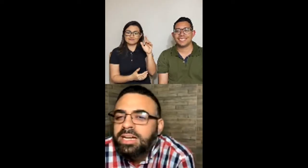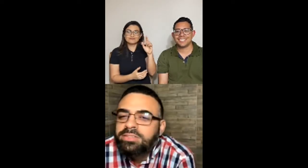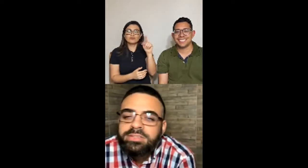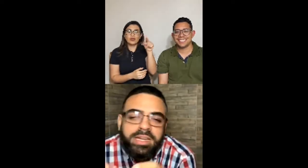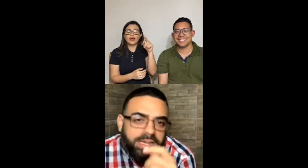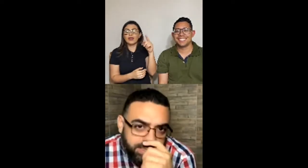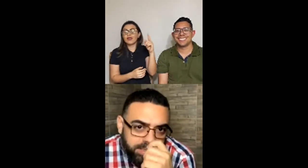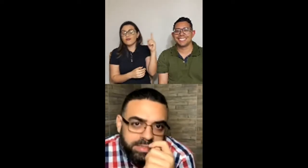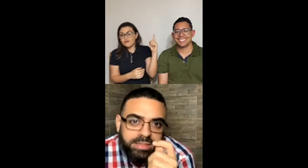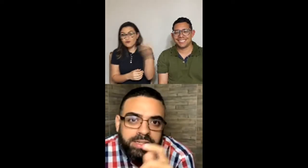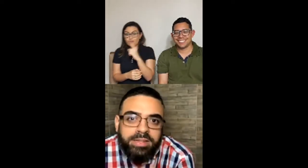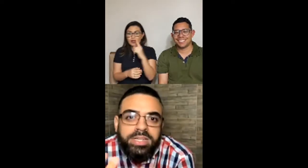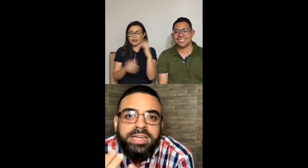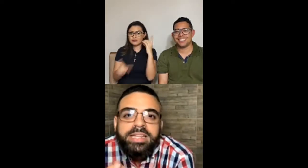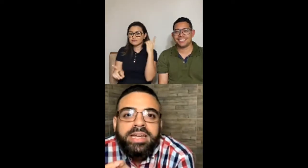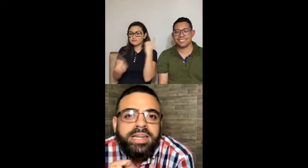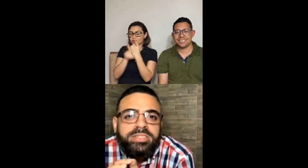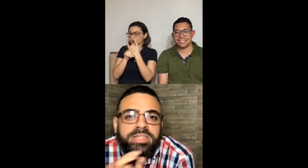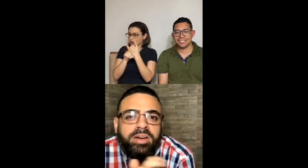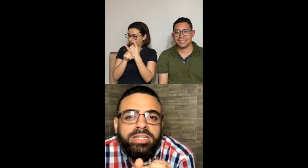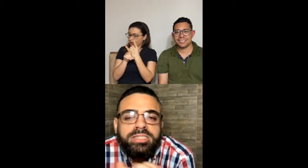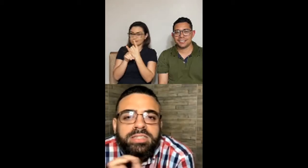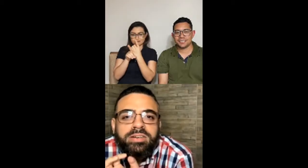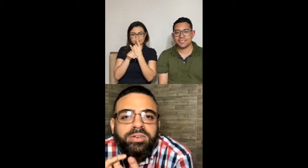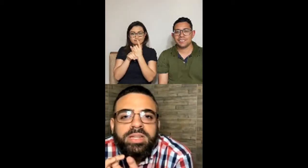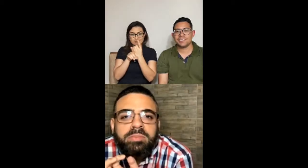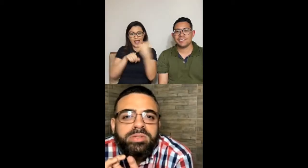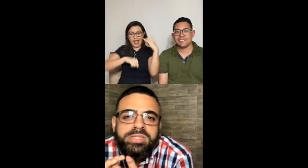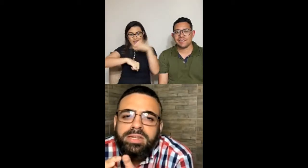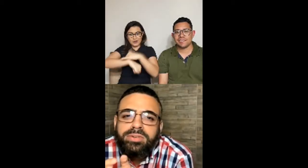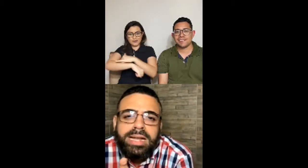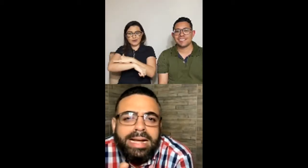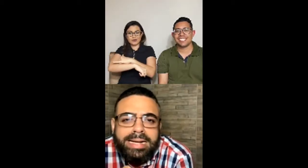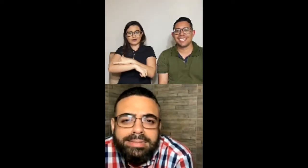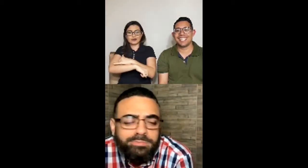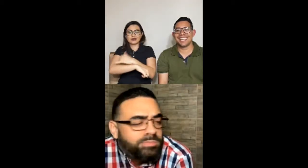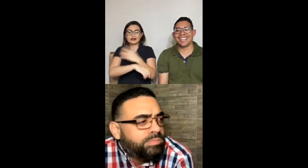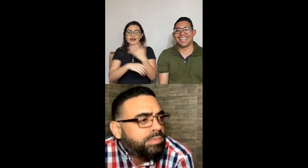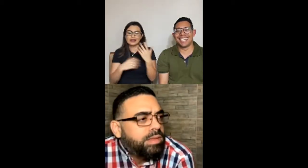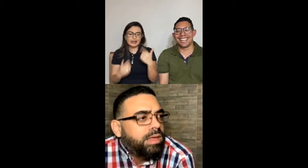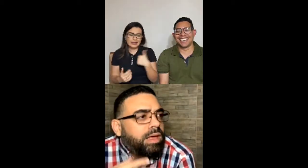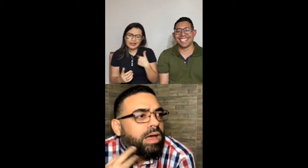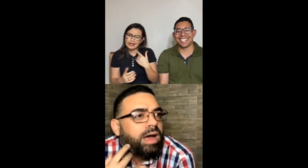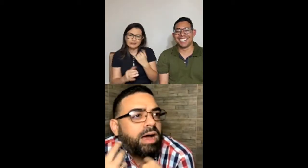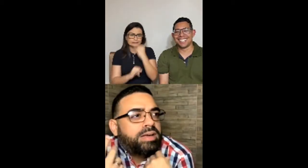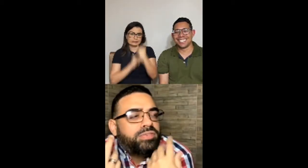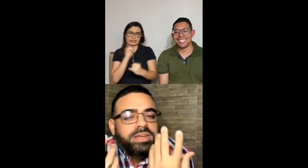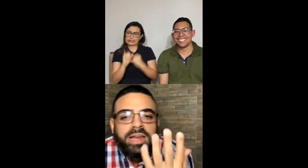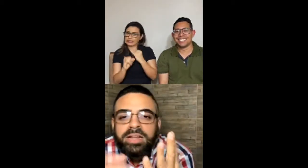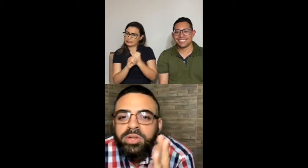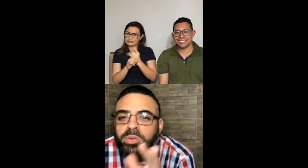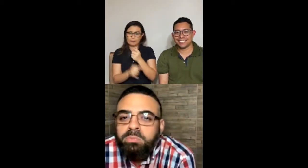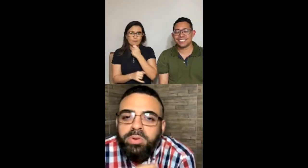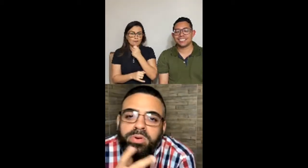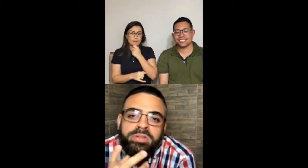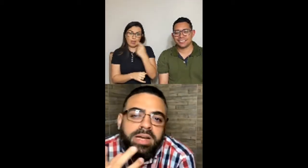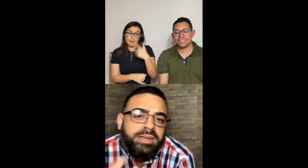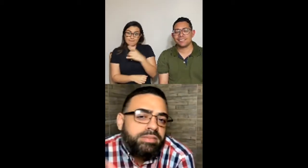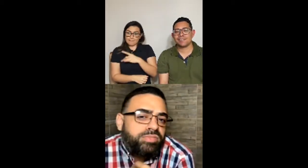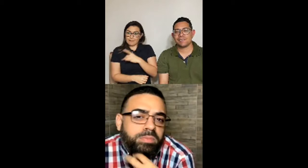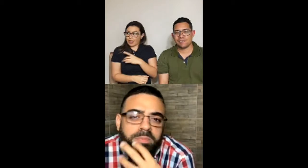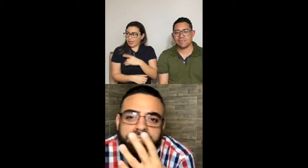E foram me buscar no aeroporto. Eu, sem noção, perdi o contato. Não liguei a internet na hora achando que iam clonar